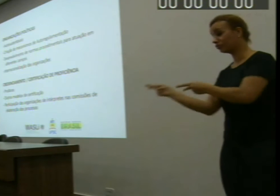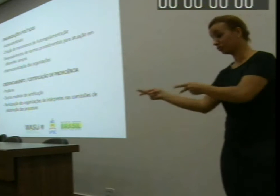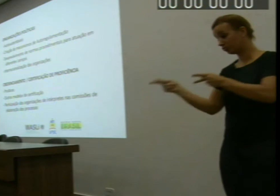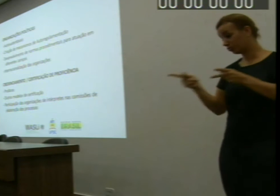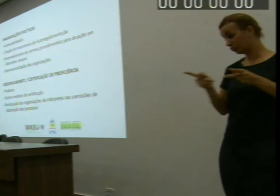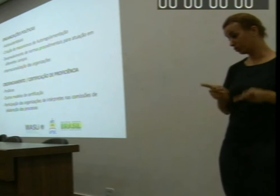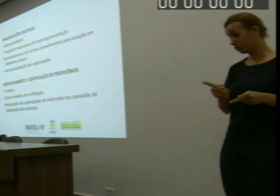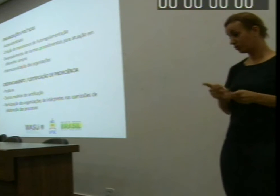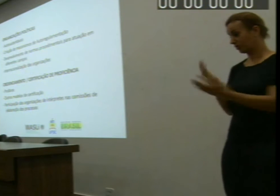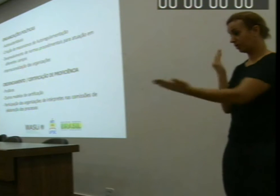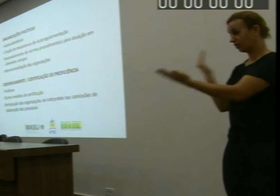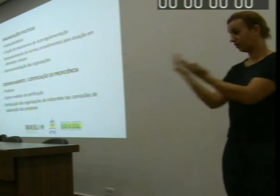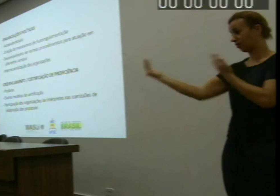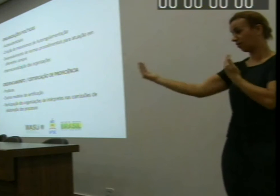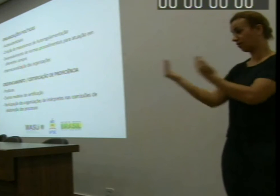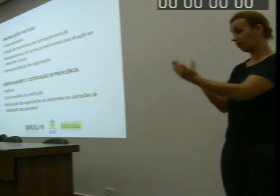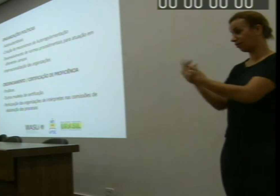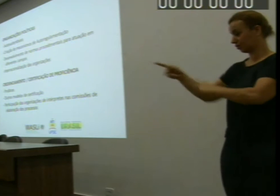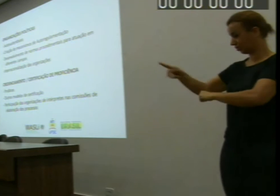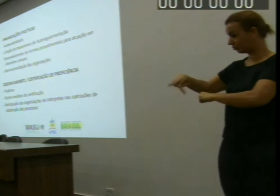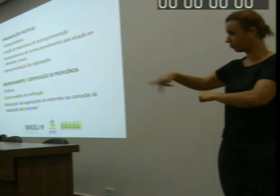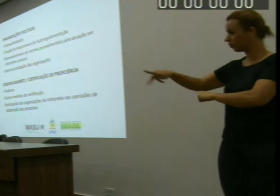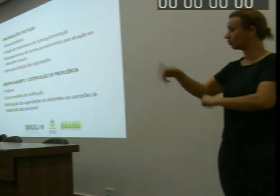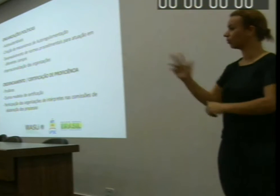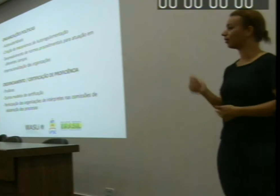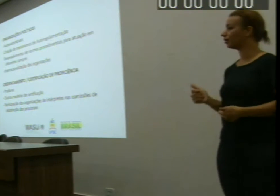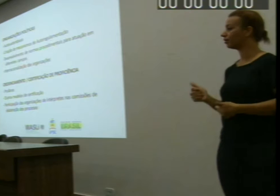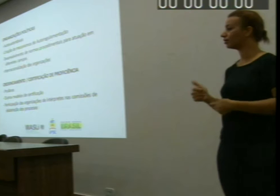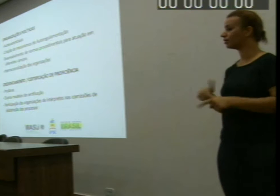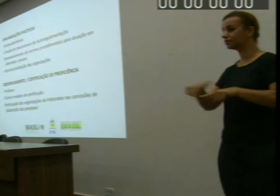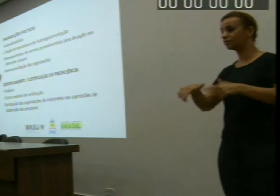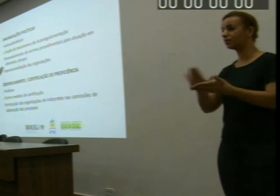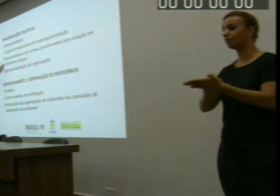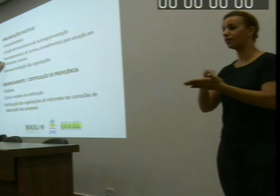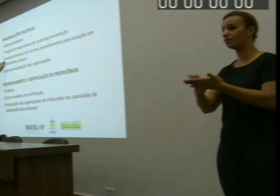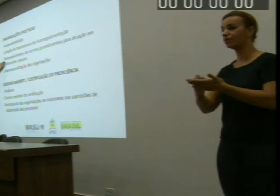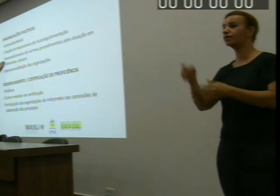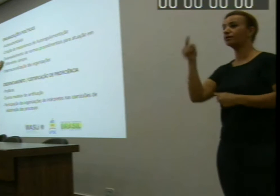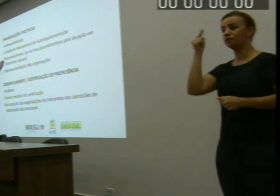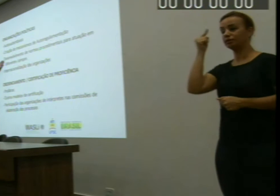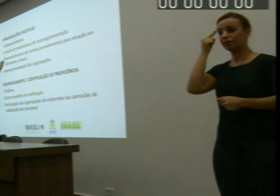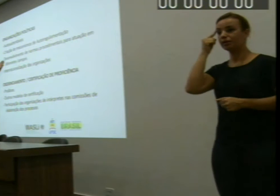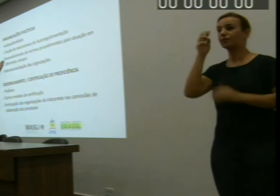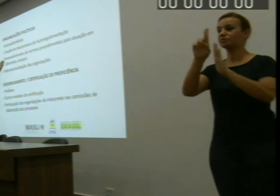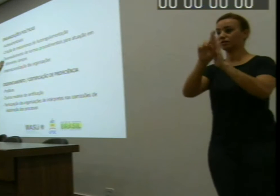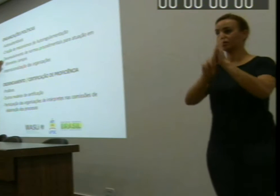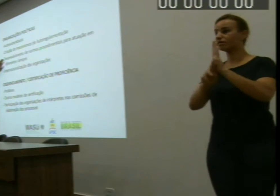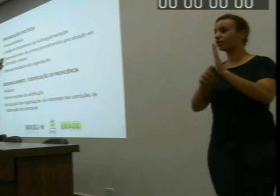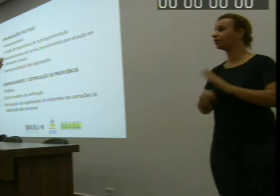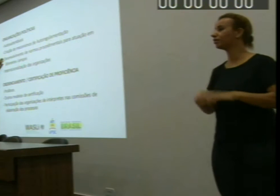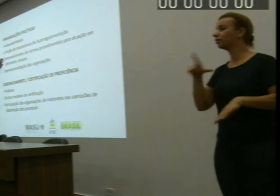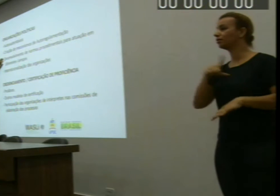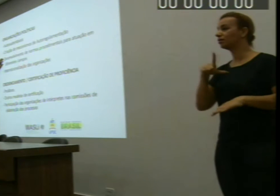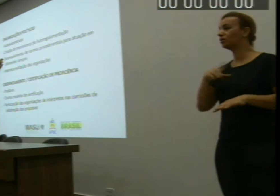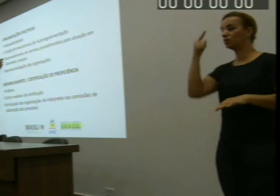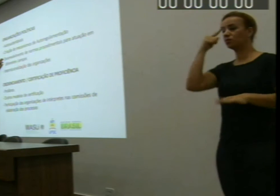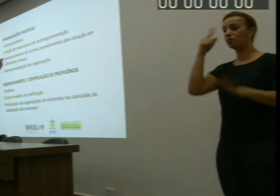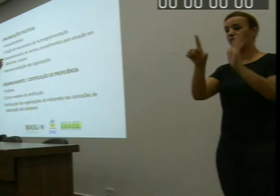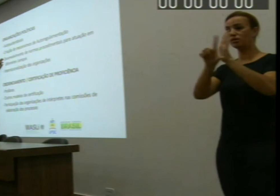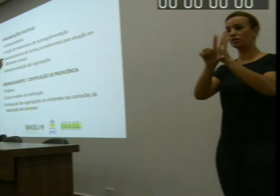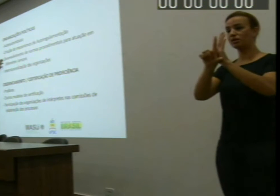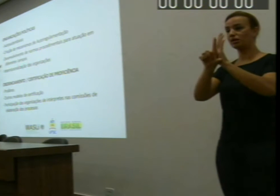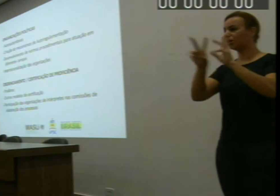internacionalização dos nossos processos dos nossos trabalhos também pensar nos nas normas nos procedimentos não é também olhar só pro